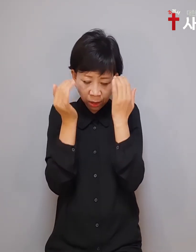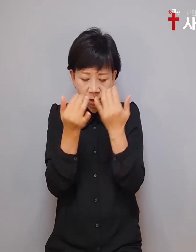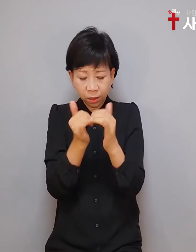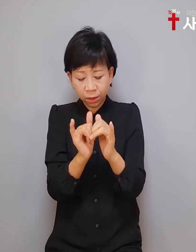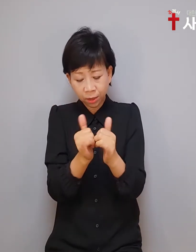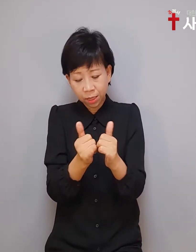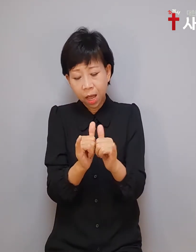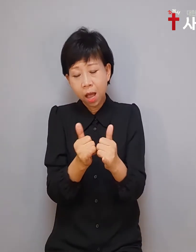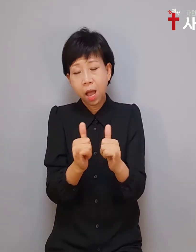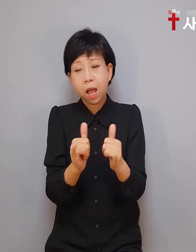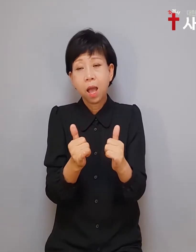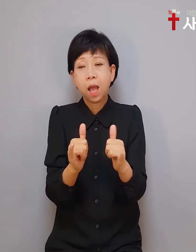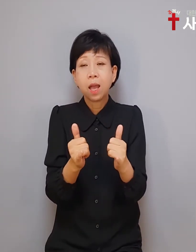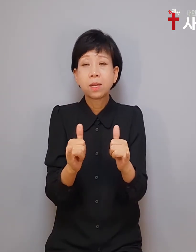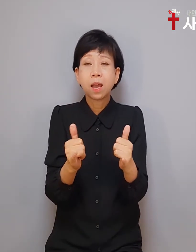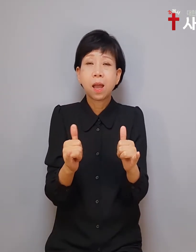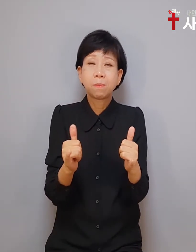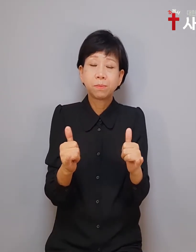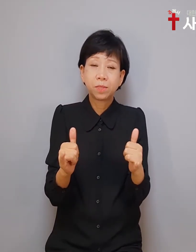시달리는